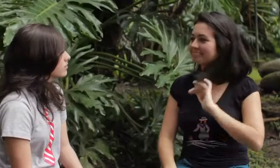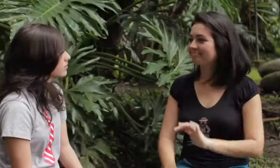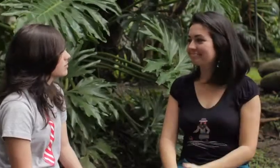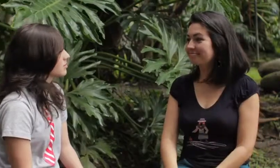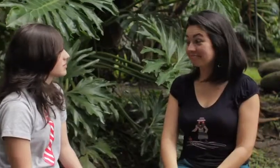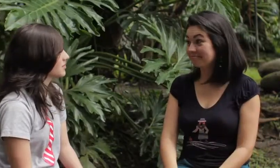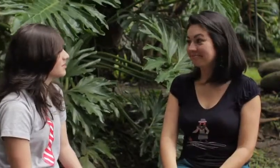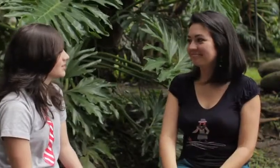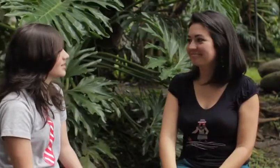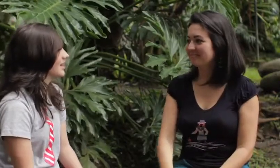Ok